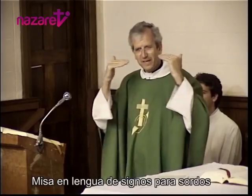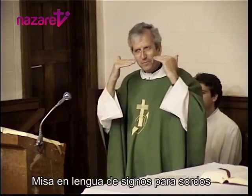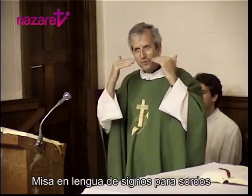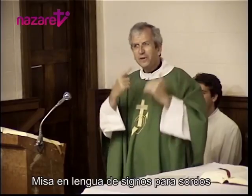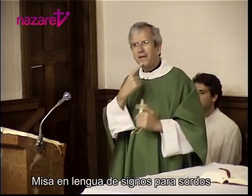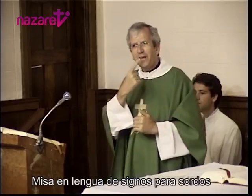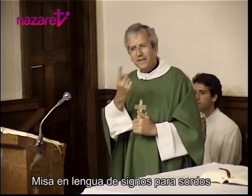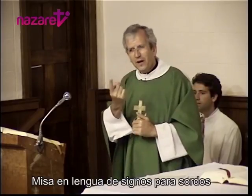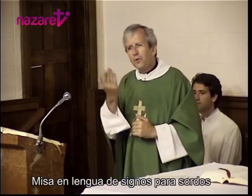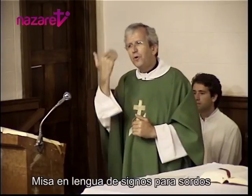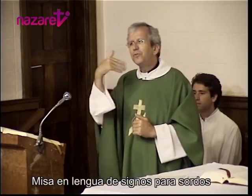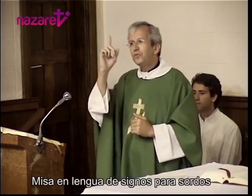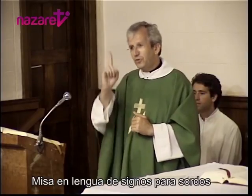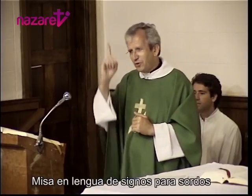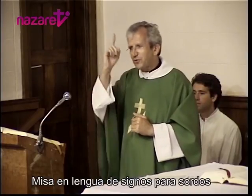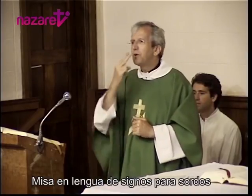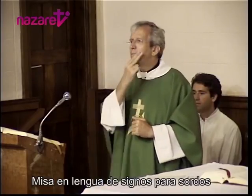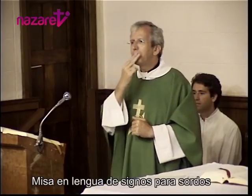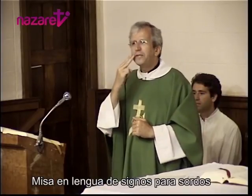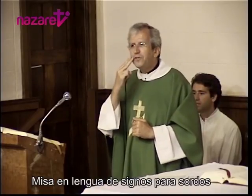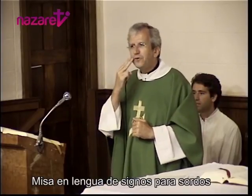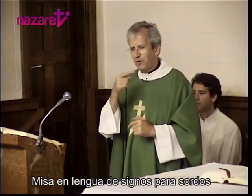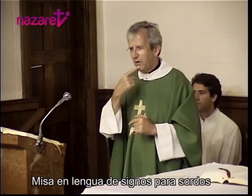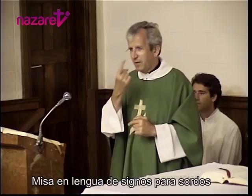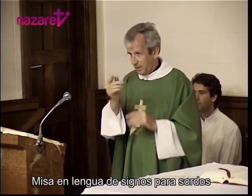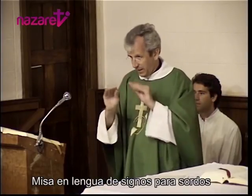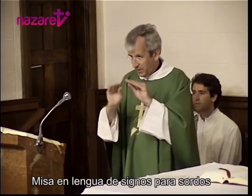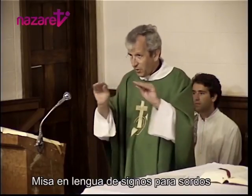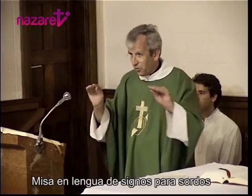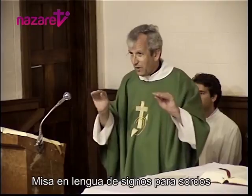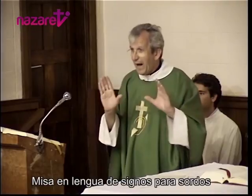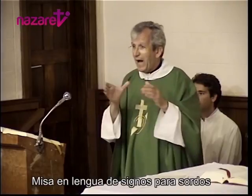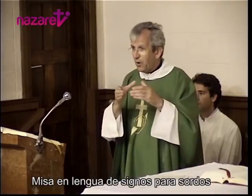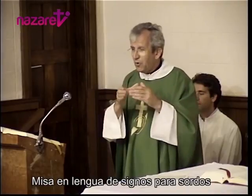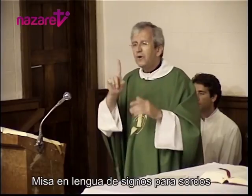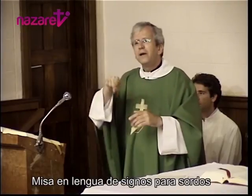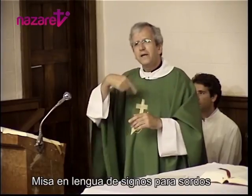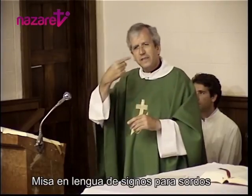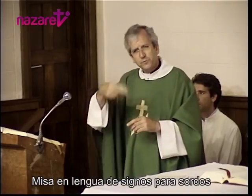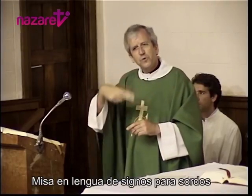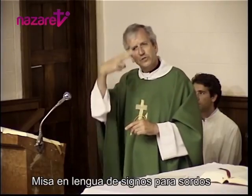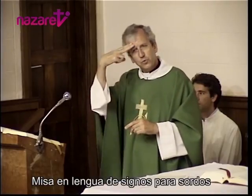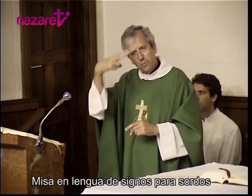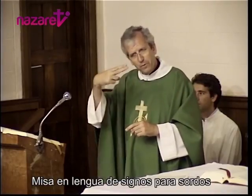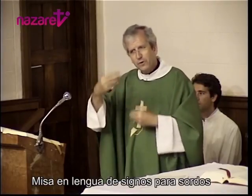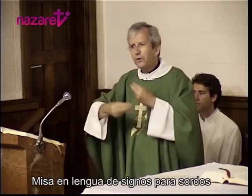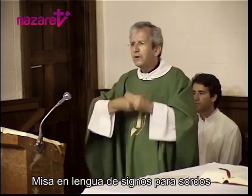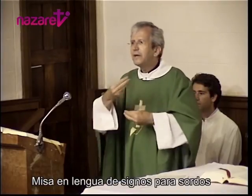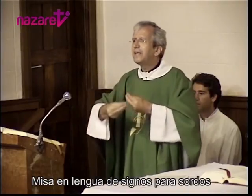Egipto y dirá cómo Dios prometió y dijo algo que después cumplió y